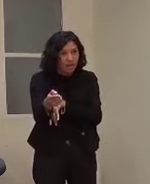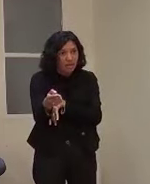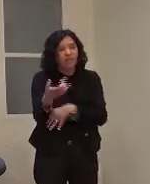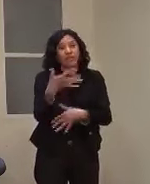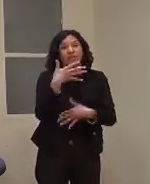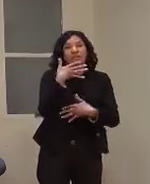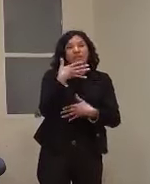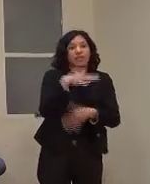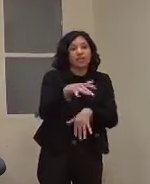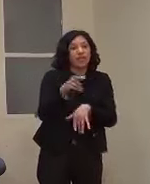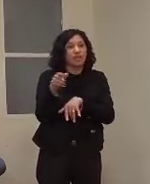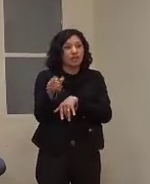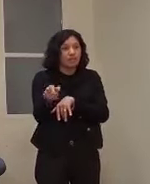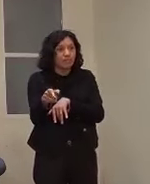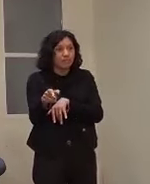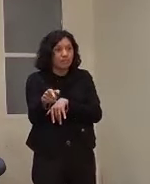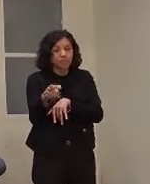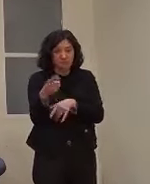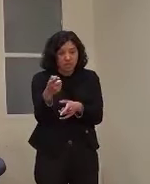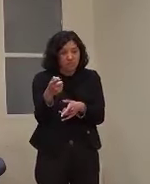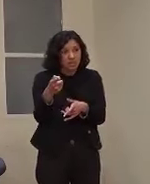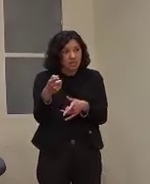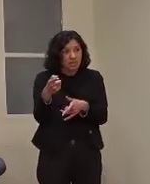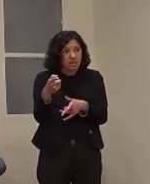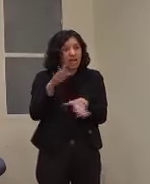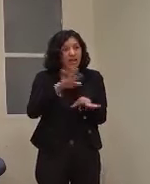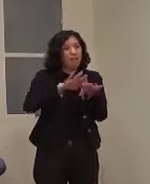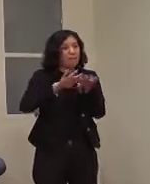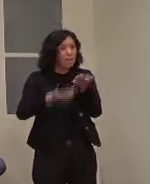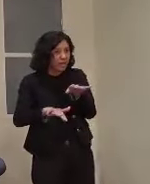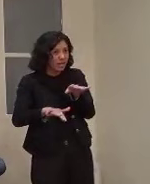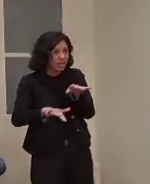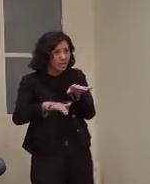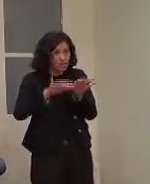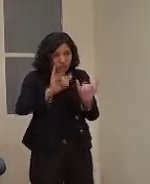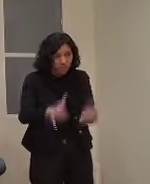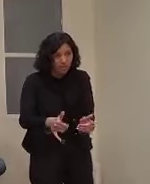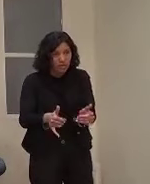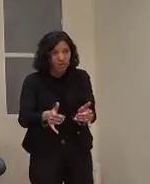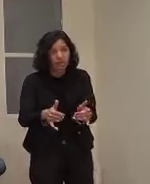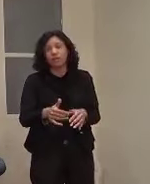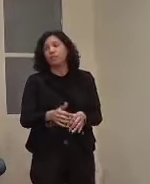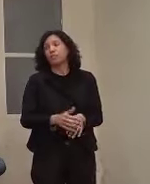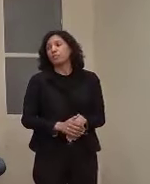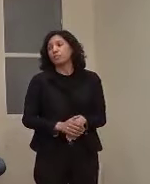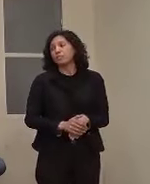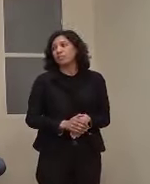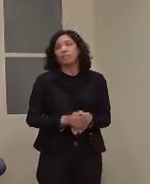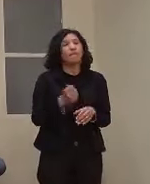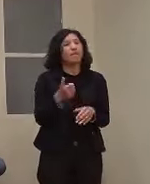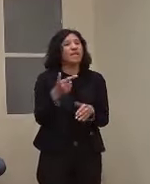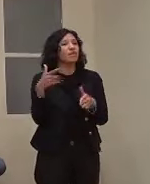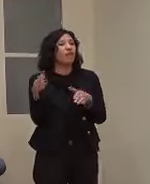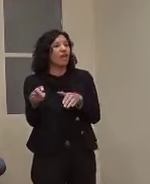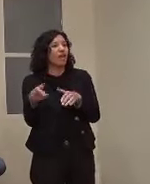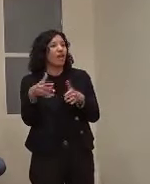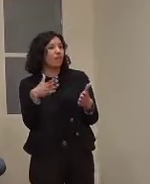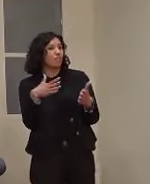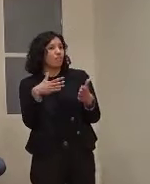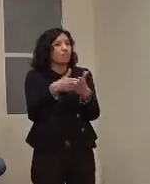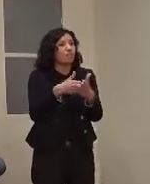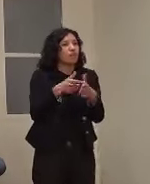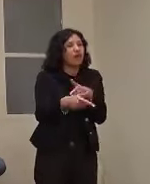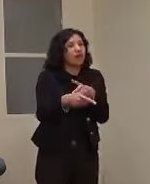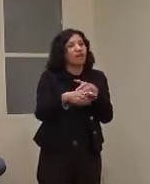que si una determinada de ventaja no le impide se vuelven a este en sus